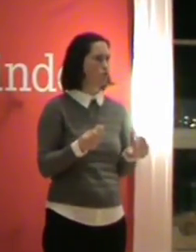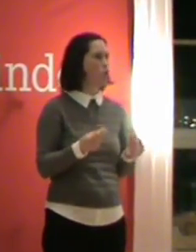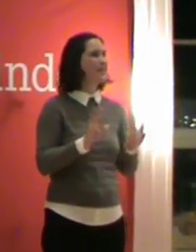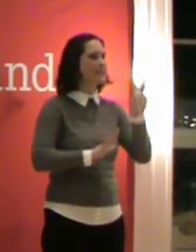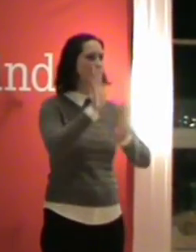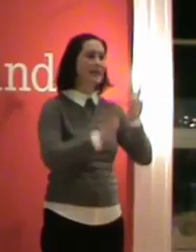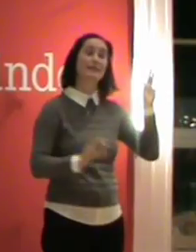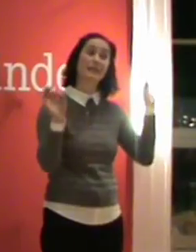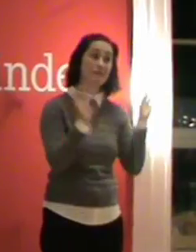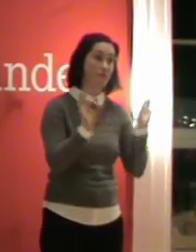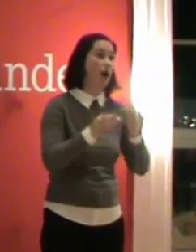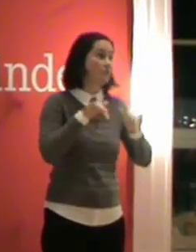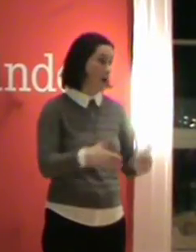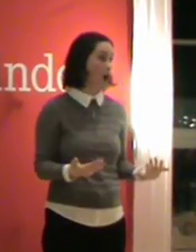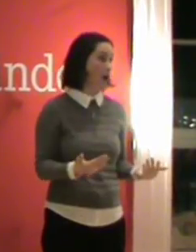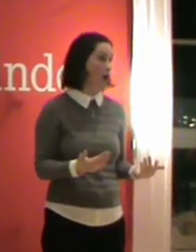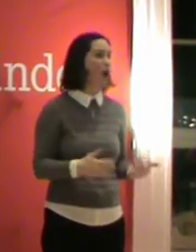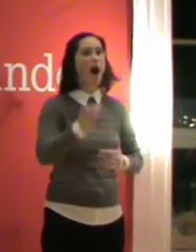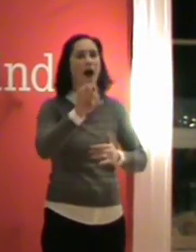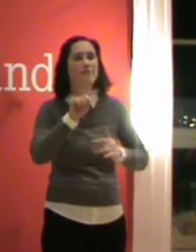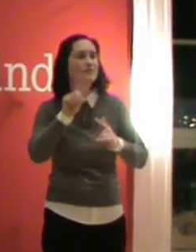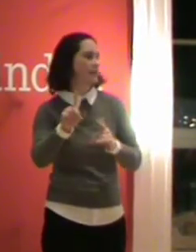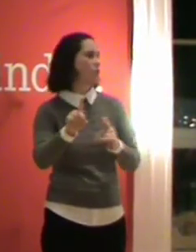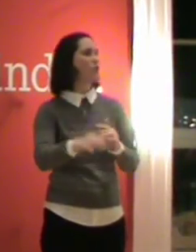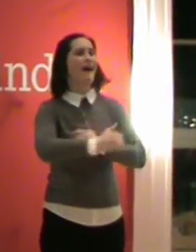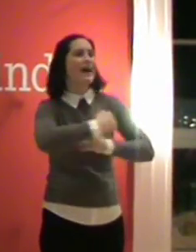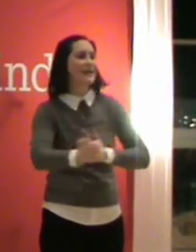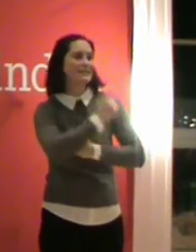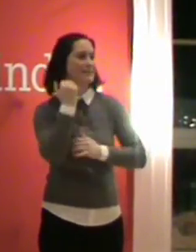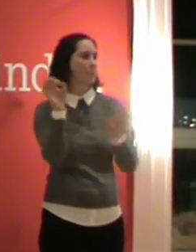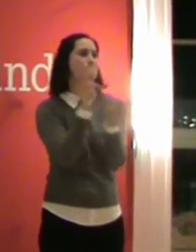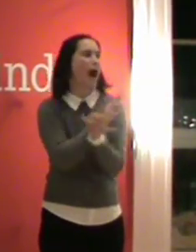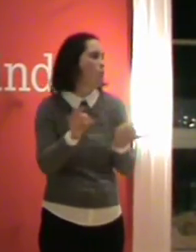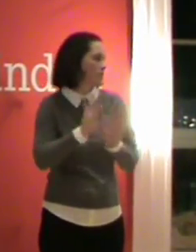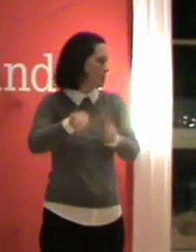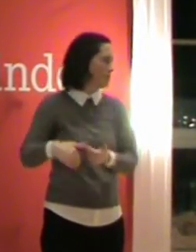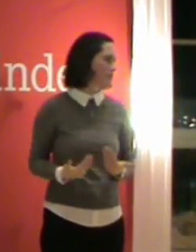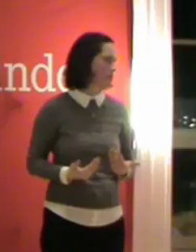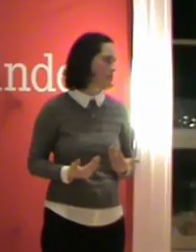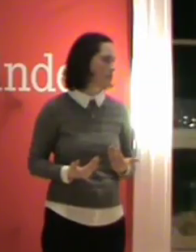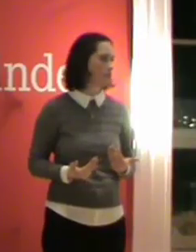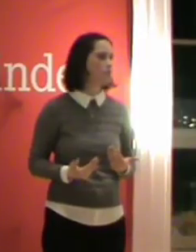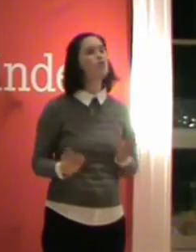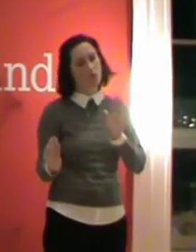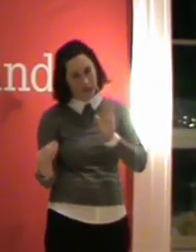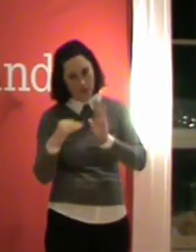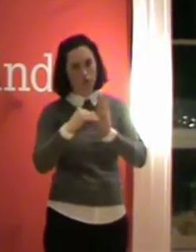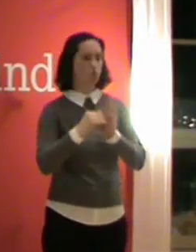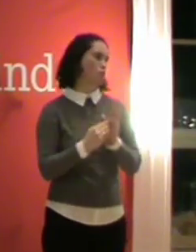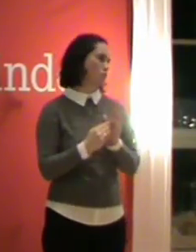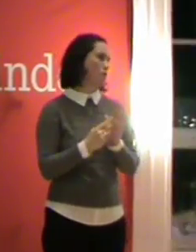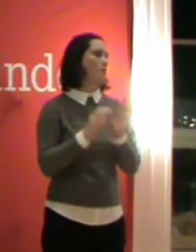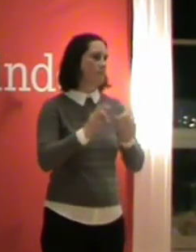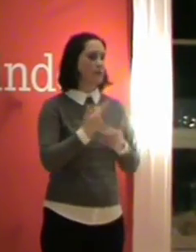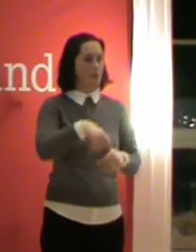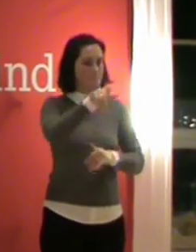die Demokratie. Da bedarf es gar nicht der AfD oder des Rechtsextremismus oder Rechtspopulismus. Der kommt noch hinzu. Nämlich dann,